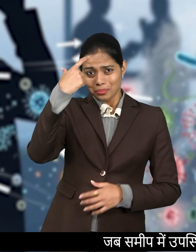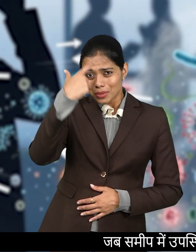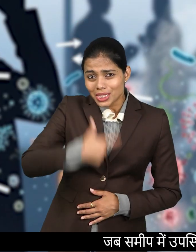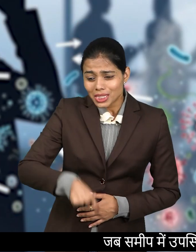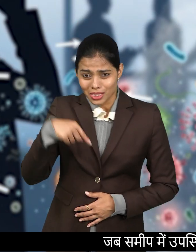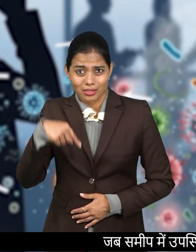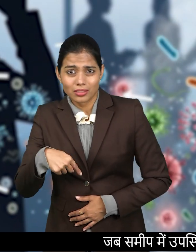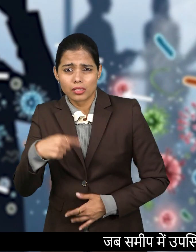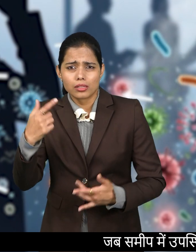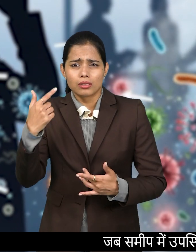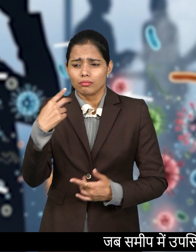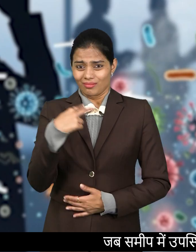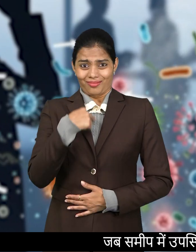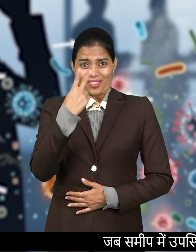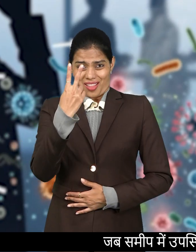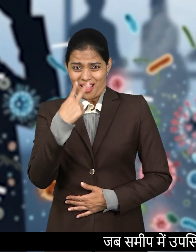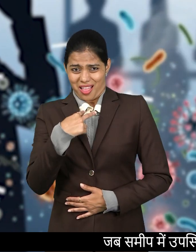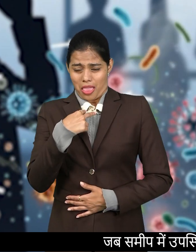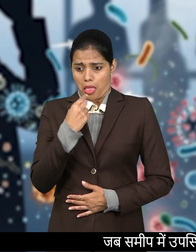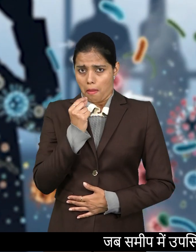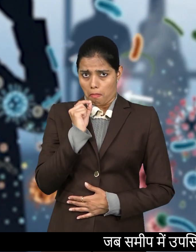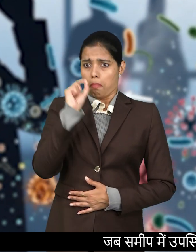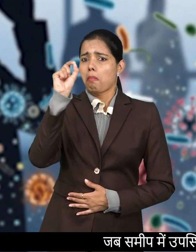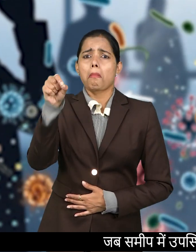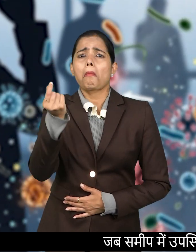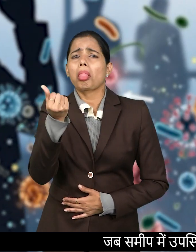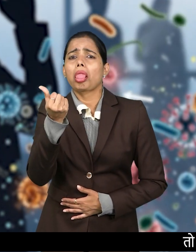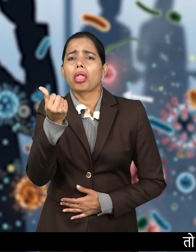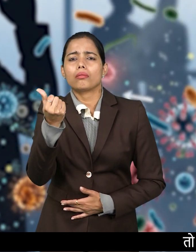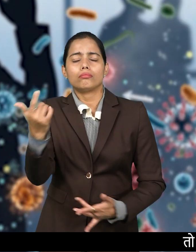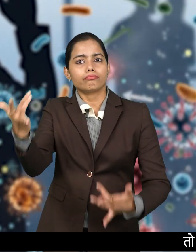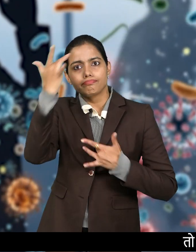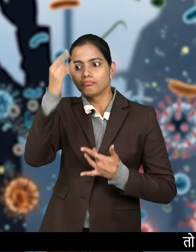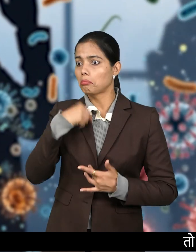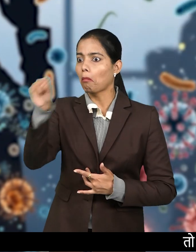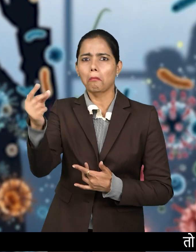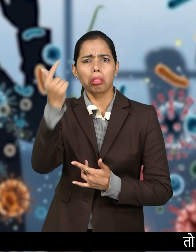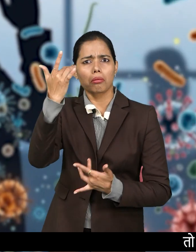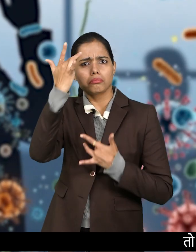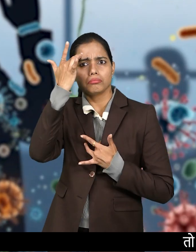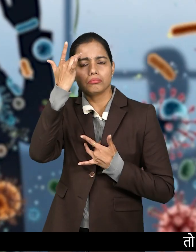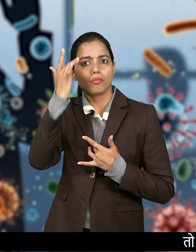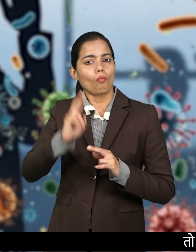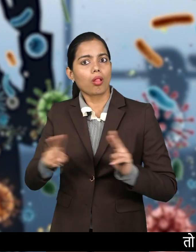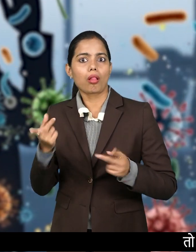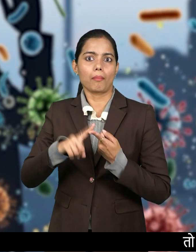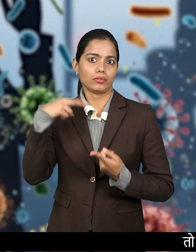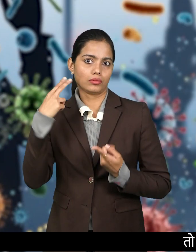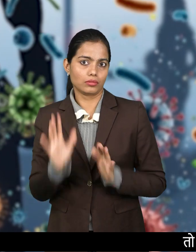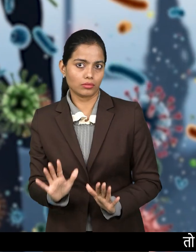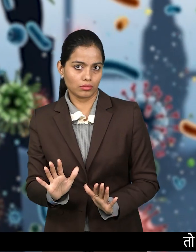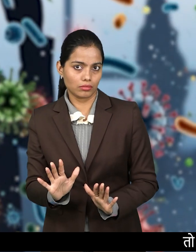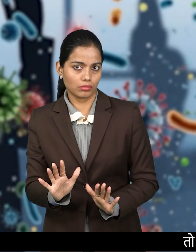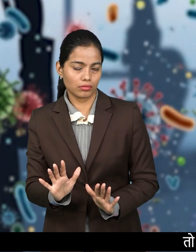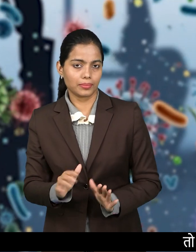जब समीप में उपस्थित कोई अन्य व्यक्ति इन बूंदों में सांस लेता है तो वह भी बीमार हो सकता है।